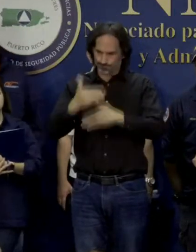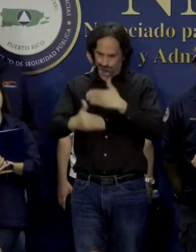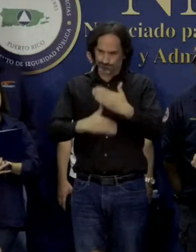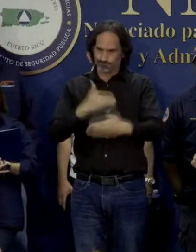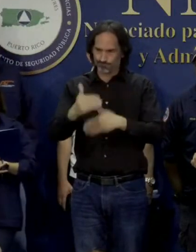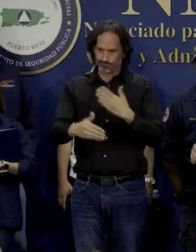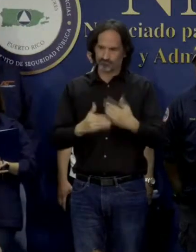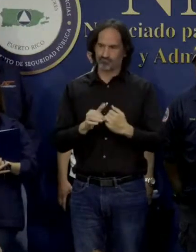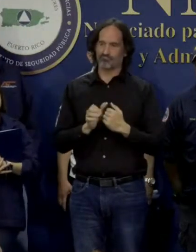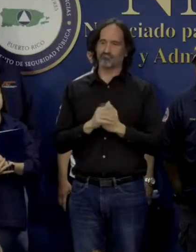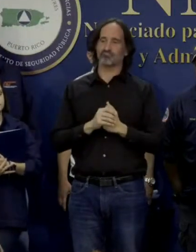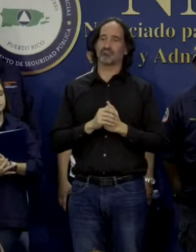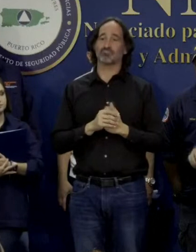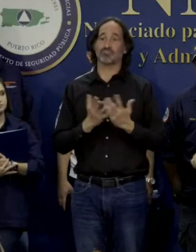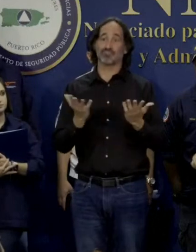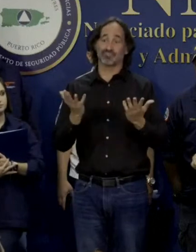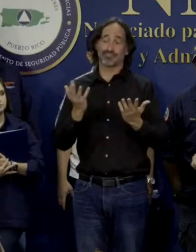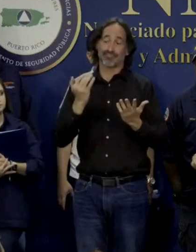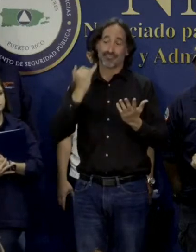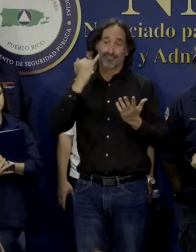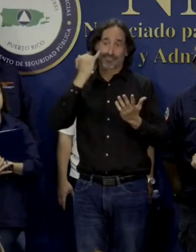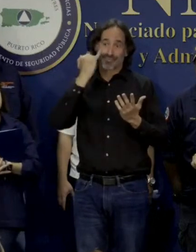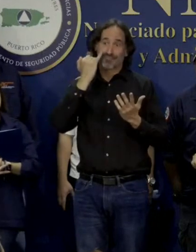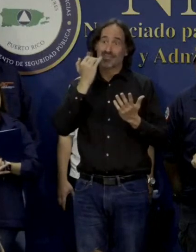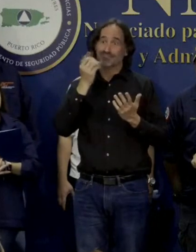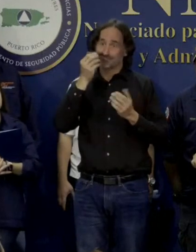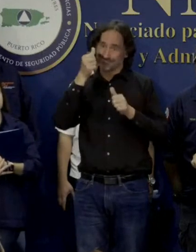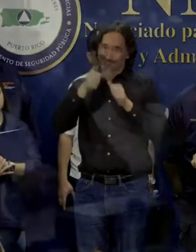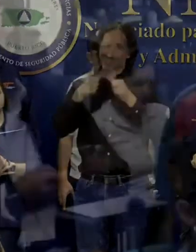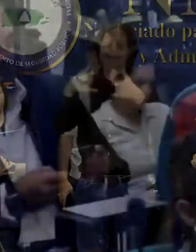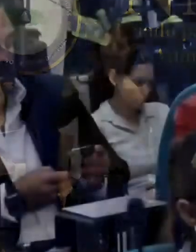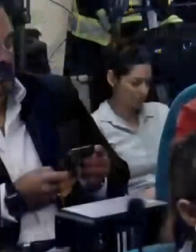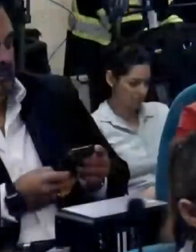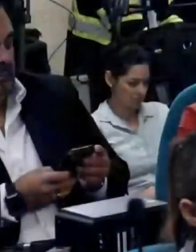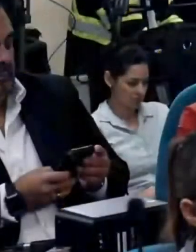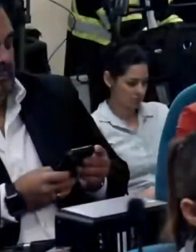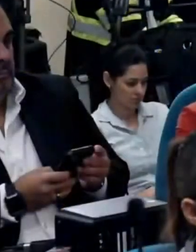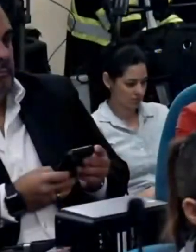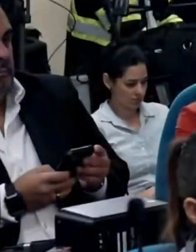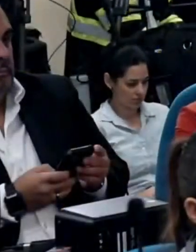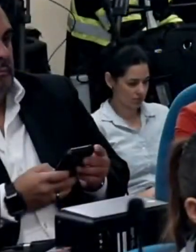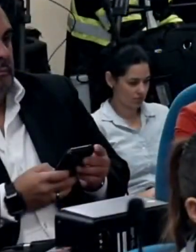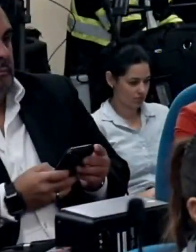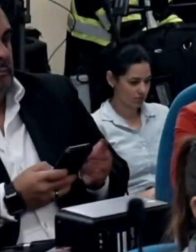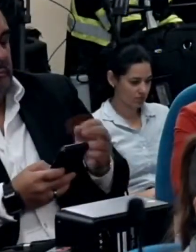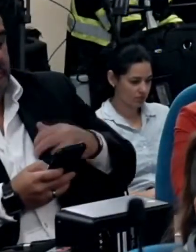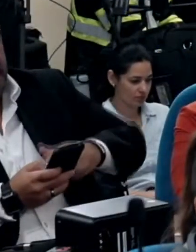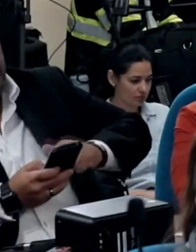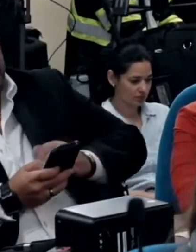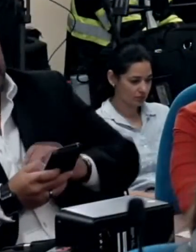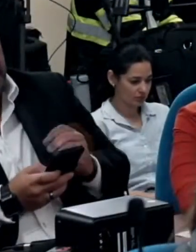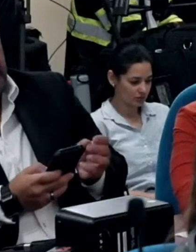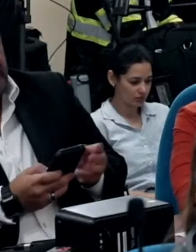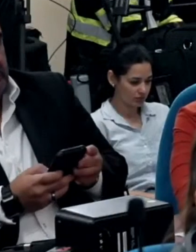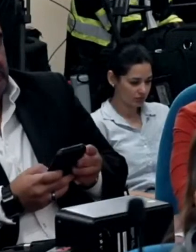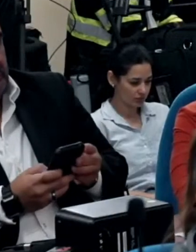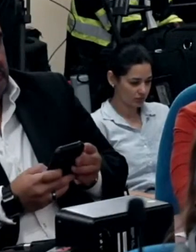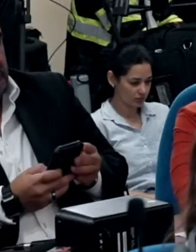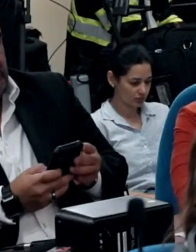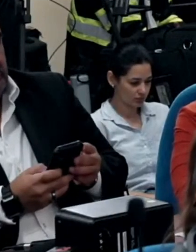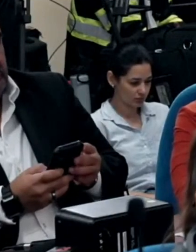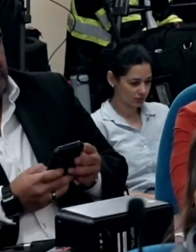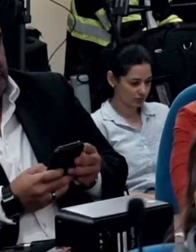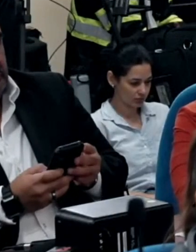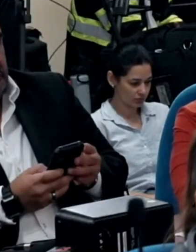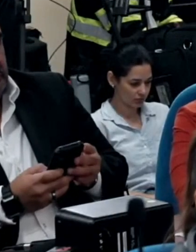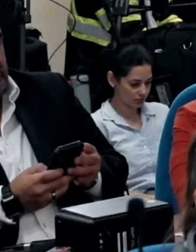destruyendo la infraestructura, así que vamos a estar activamente haciendo esa evaluación. Si pudiera abundar sobre el superacueducto, pues sabemos que no está